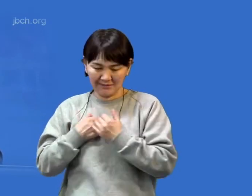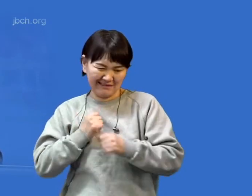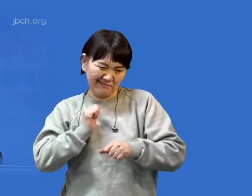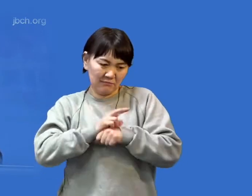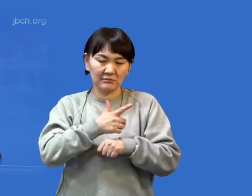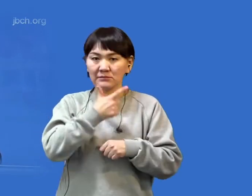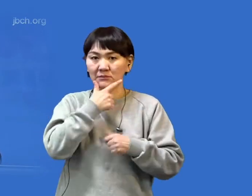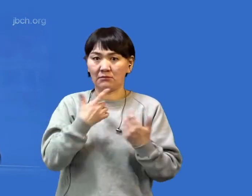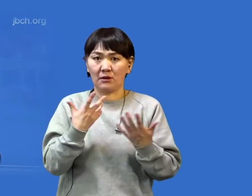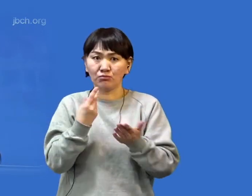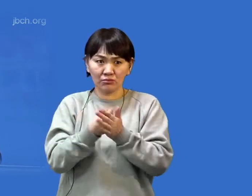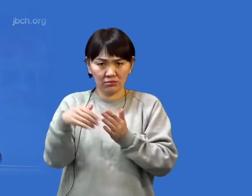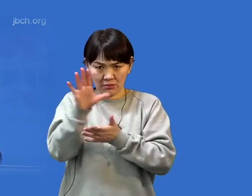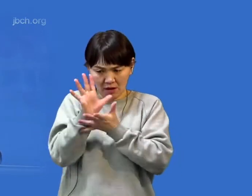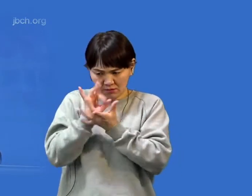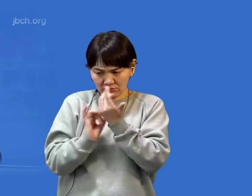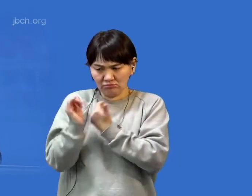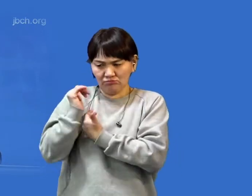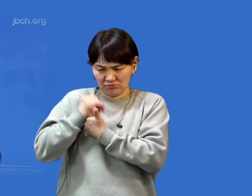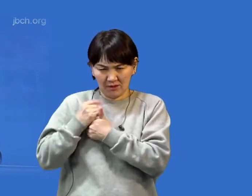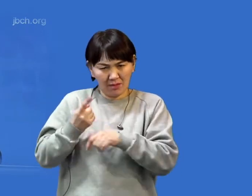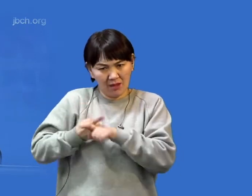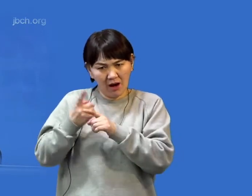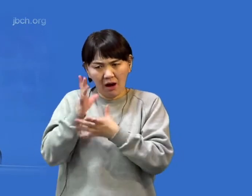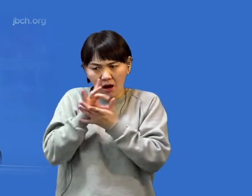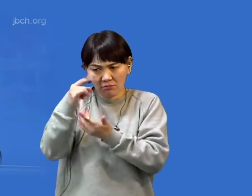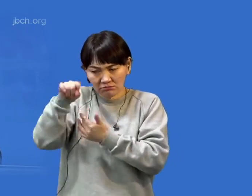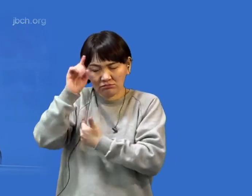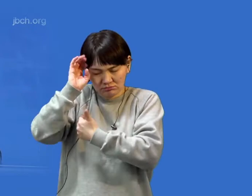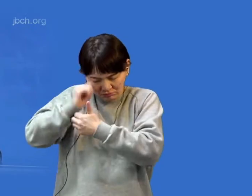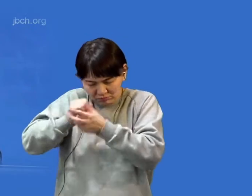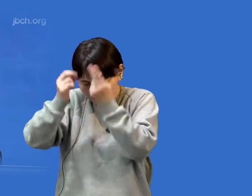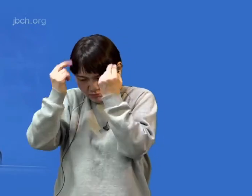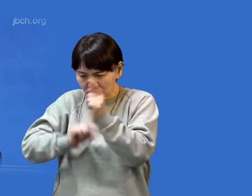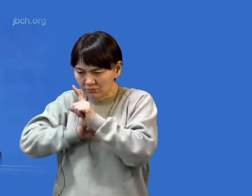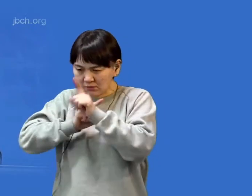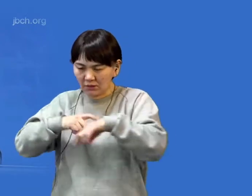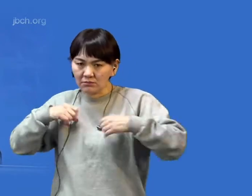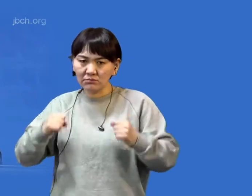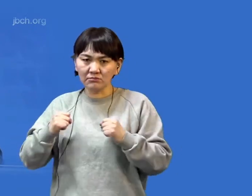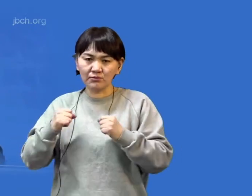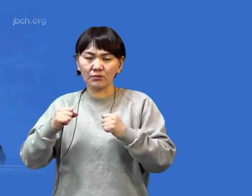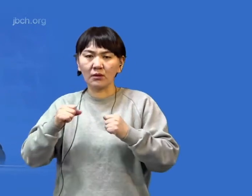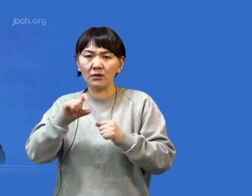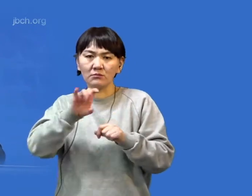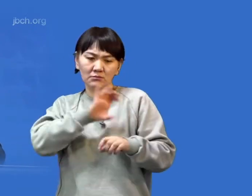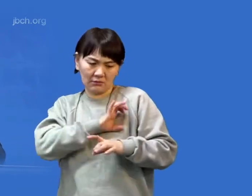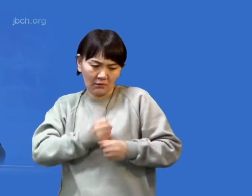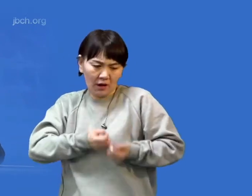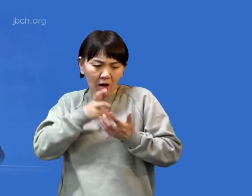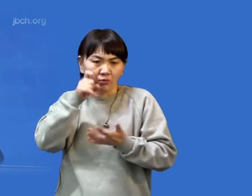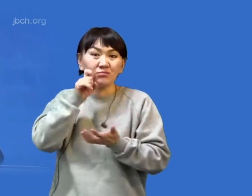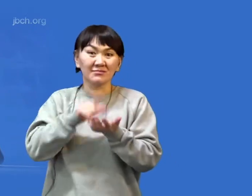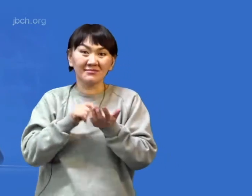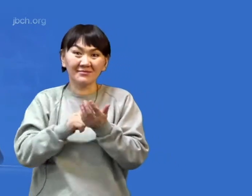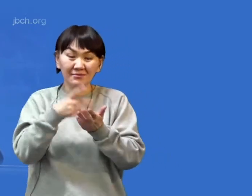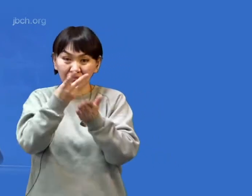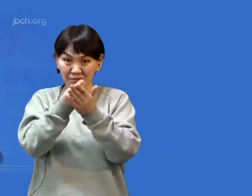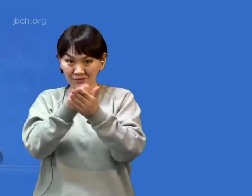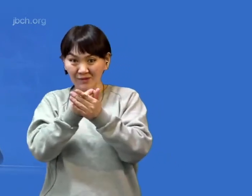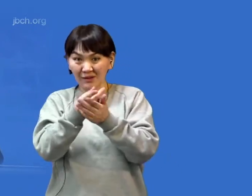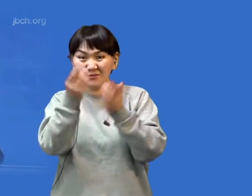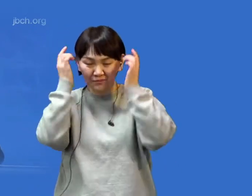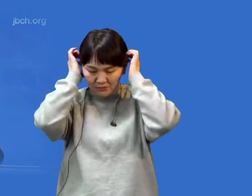өөрсдөө хүсэх хэрэгтэй. Аврагдах маань үртэл өөрөө сүрэх гим нүгэлтэй гэдгээ мэдээд чин сэтгэлээс